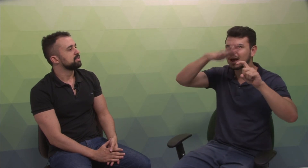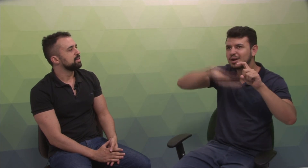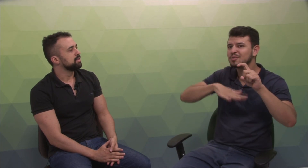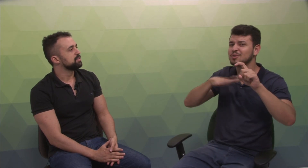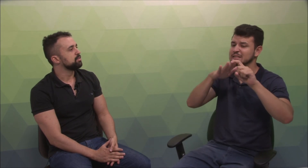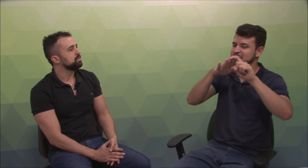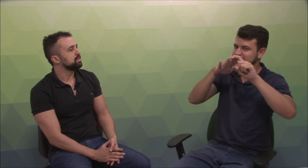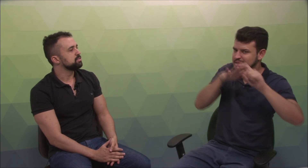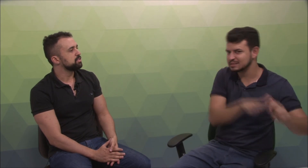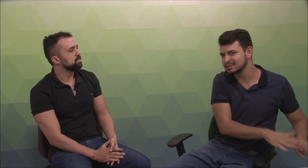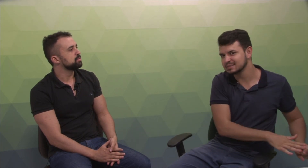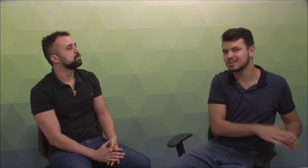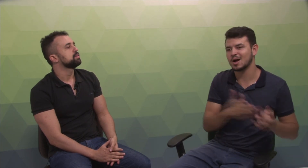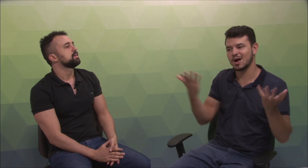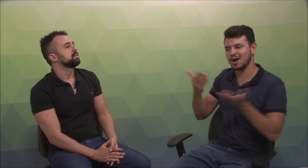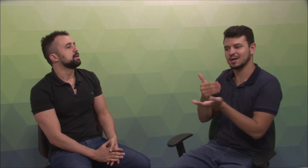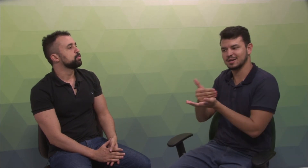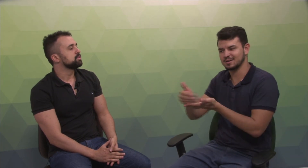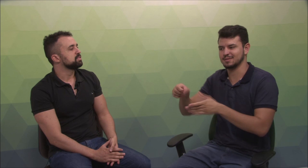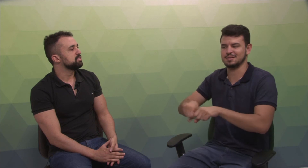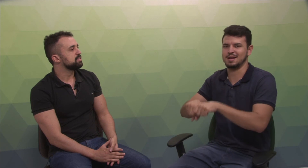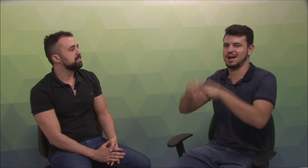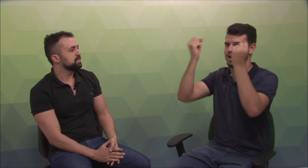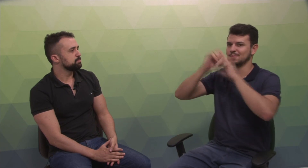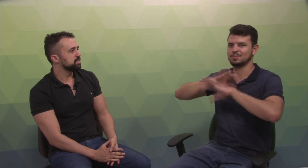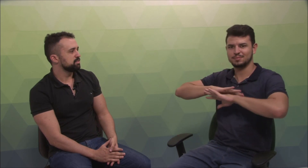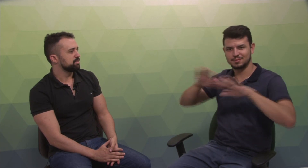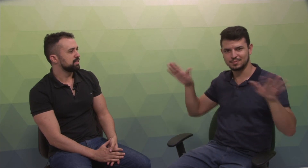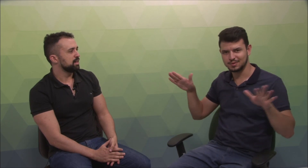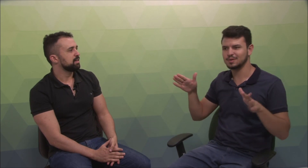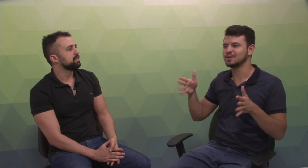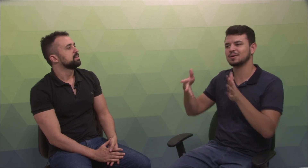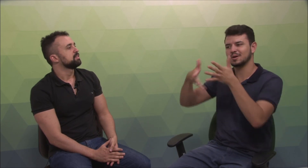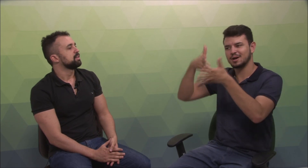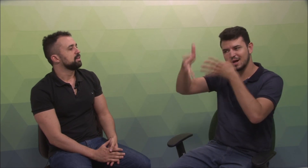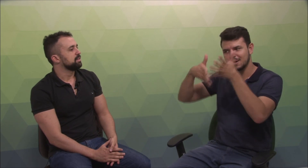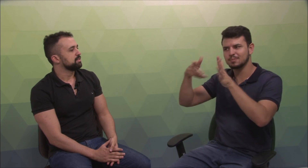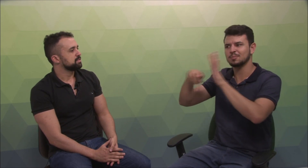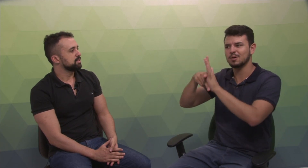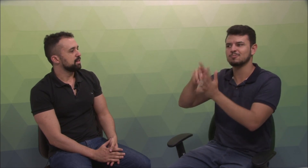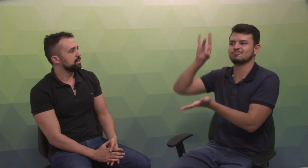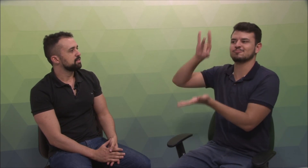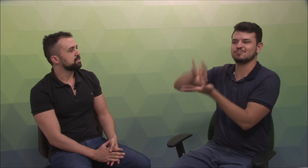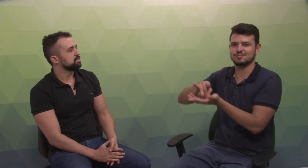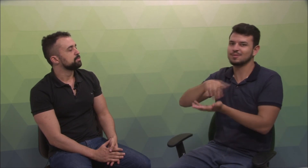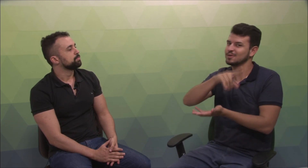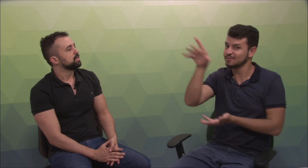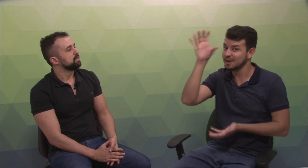né, tenham entendido, né, a importância de desmitificar, né, essas crenças,